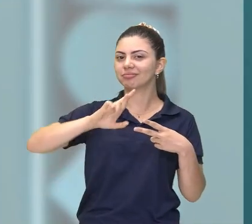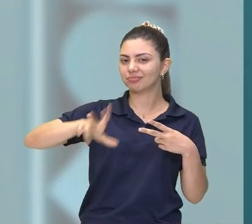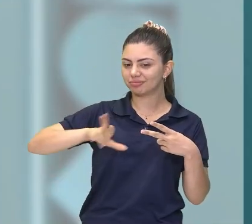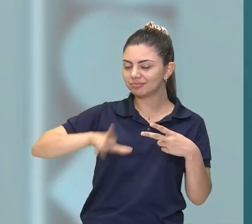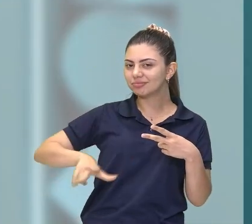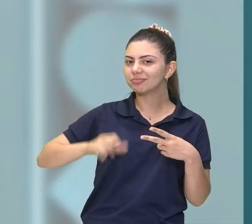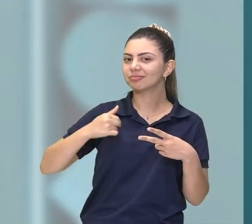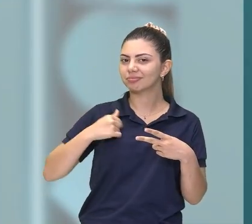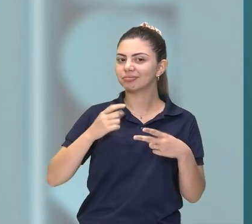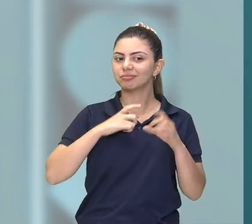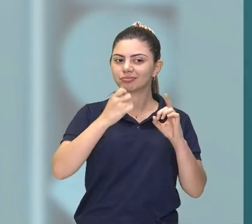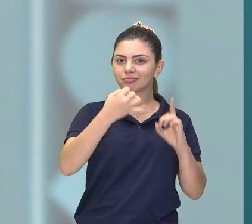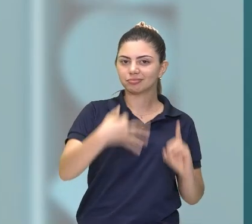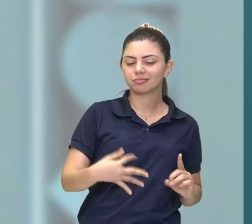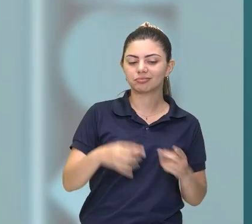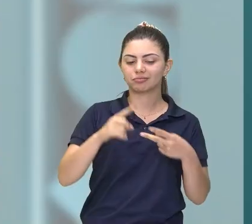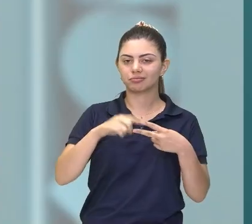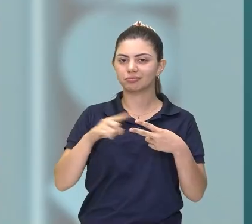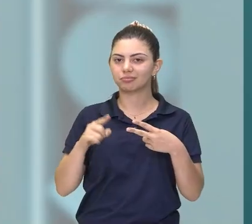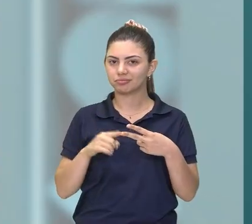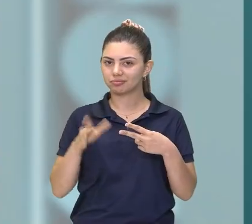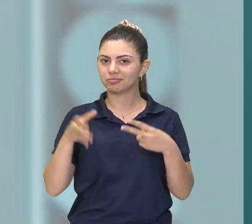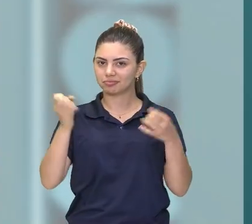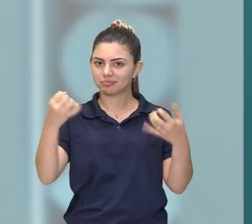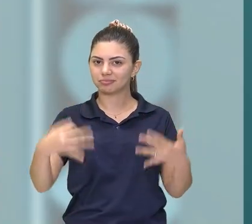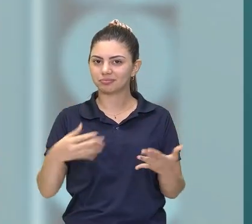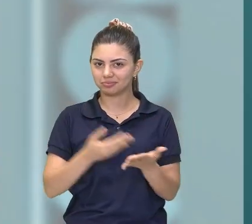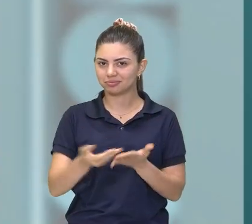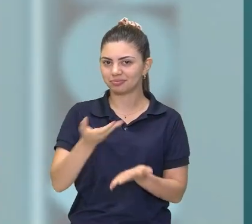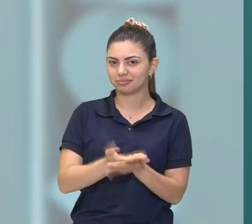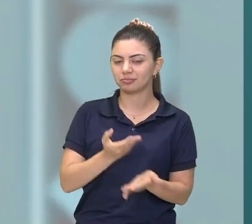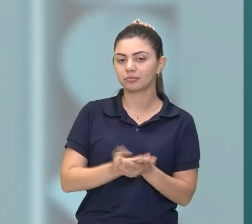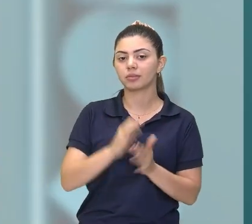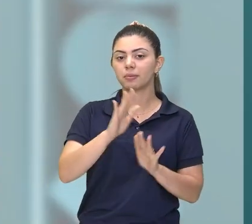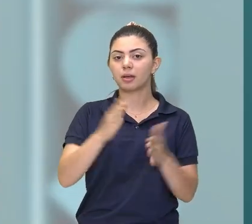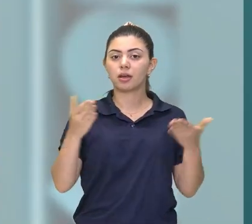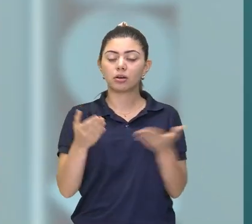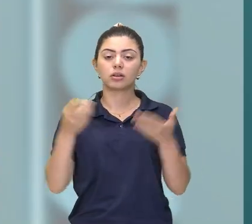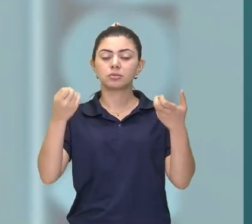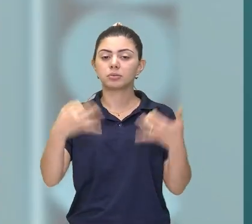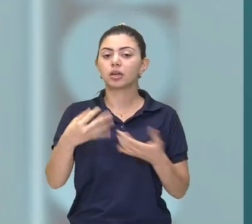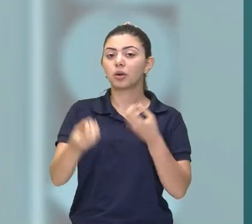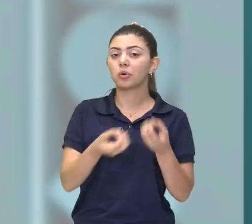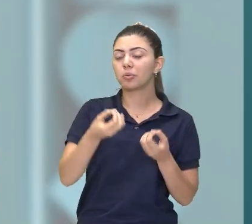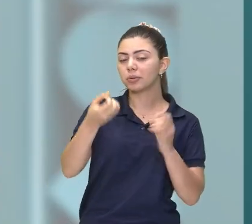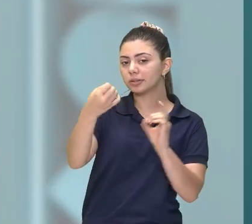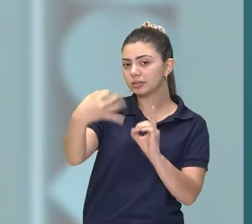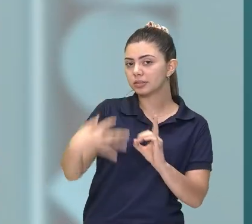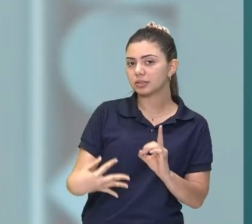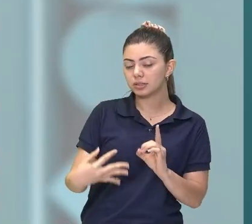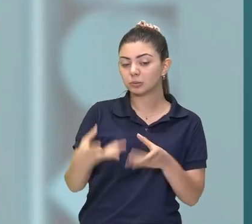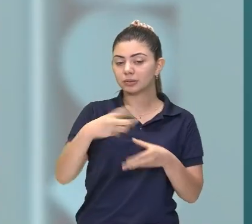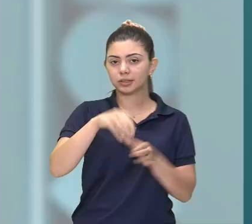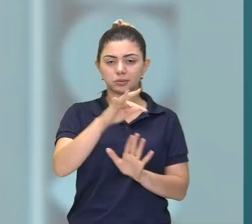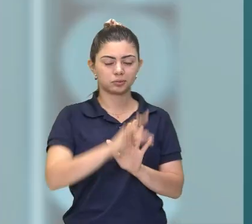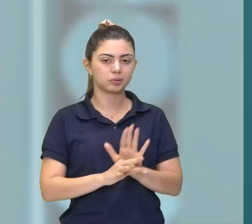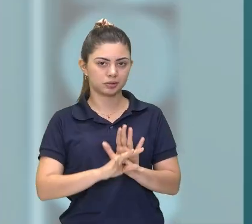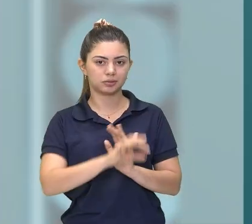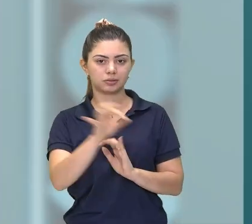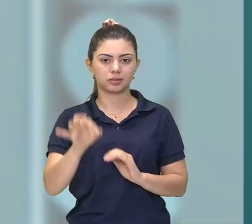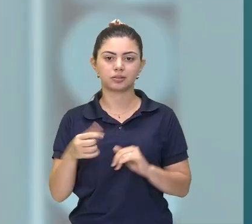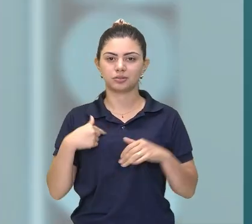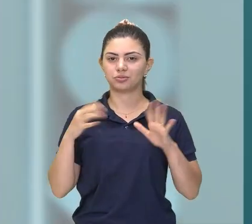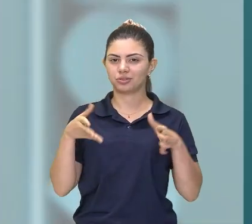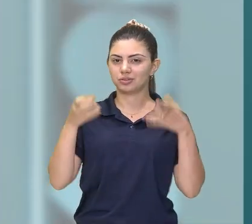e a descrição objetiva. Então, agora a gente vai entender como se dá cada uma dessas descrições a partir de textos. Eu expliquei